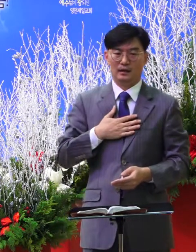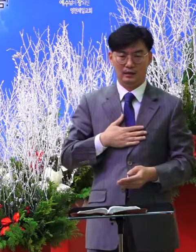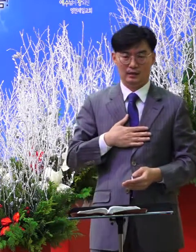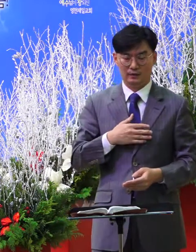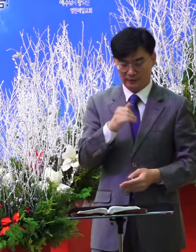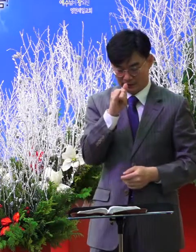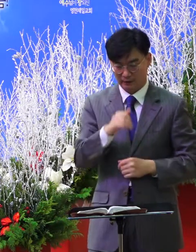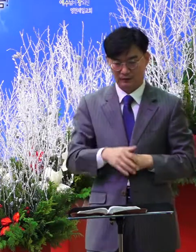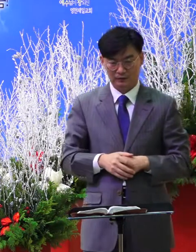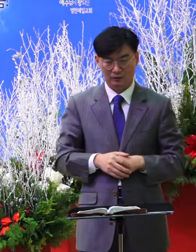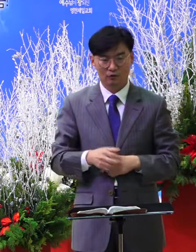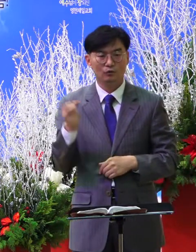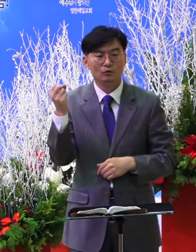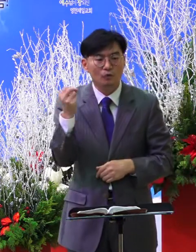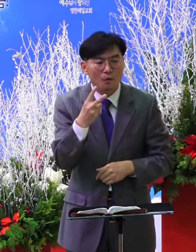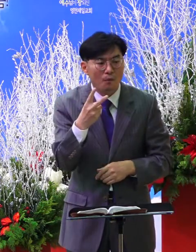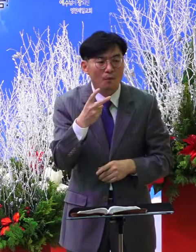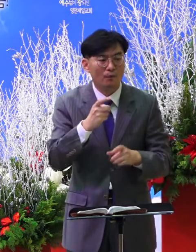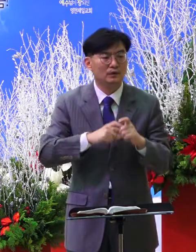않습니다.